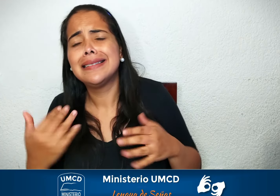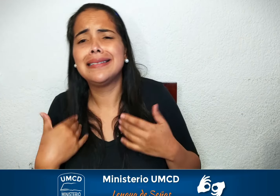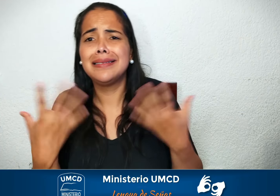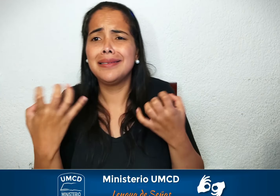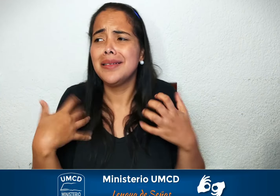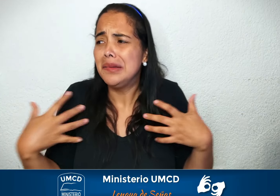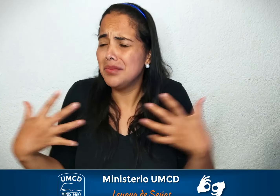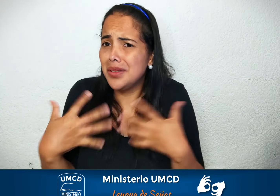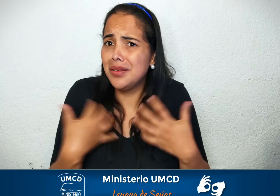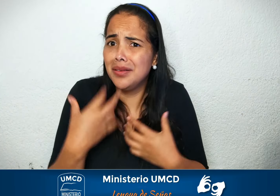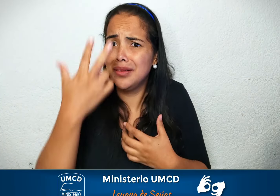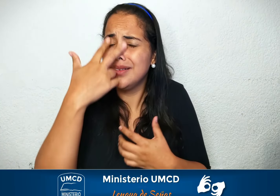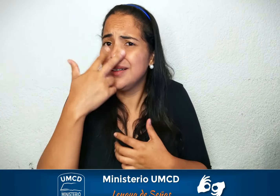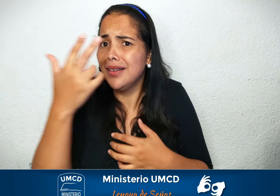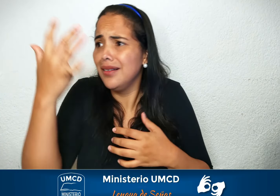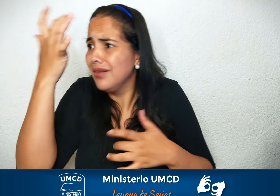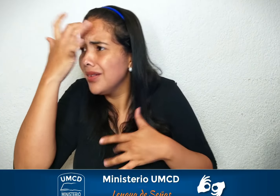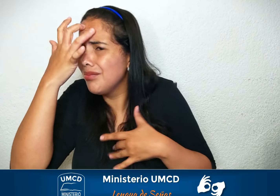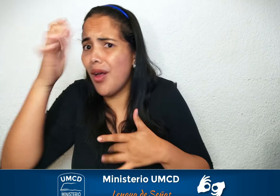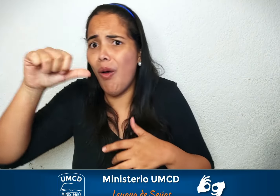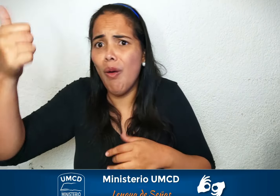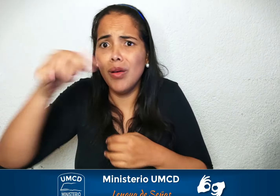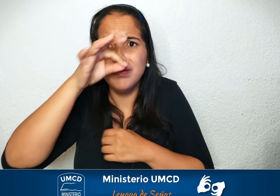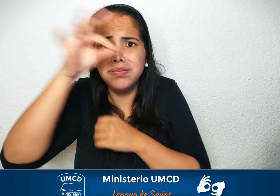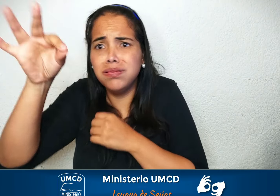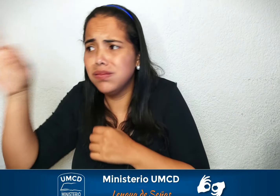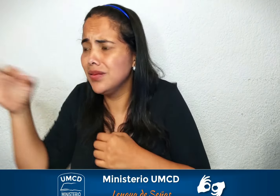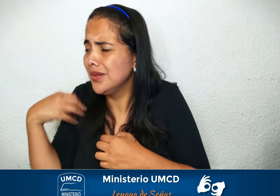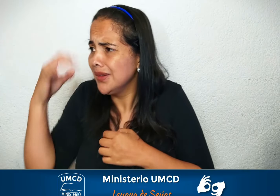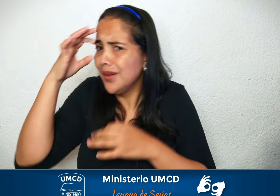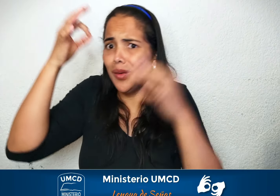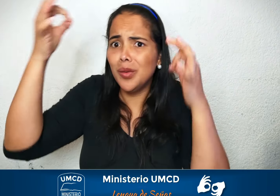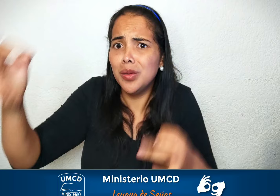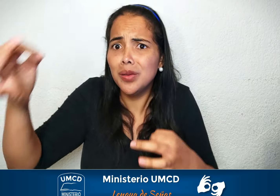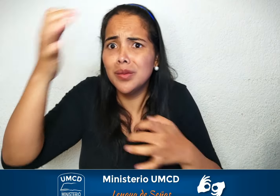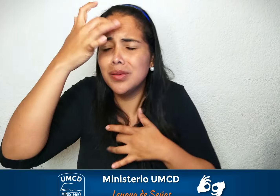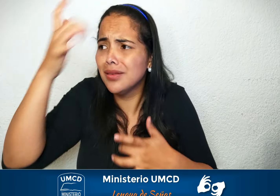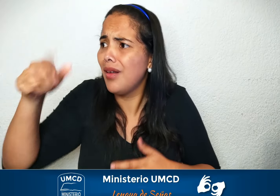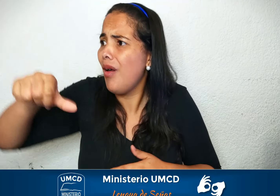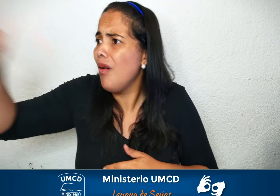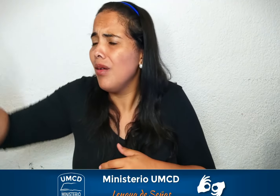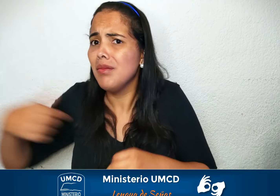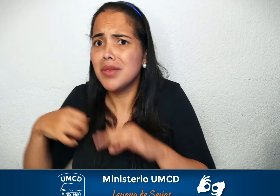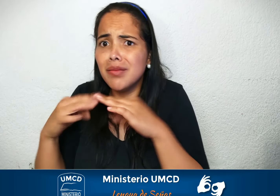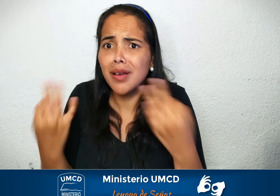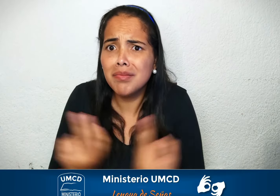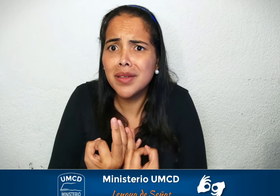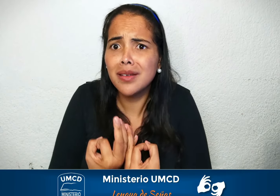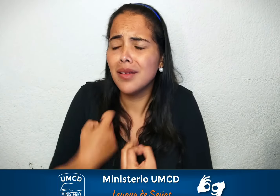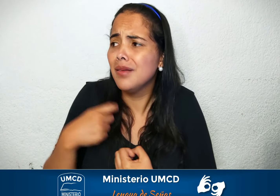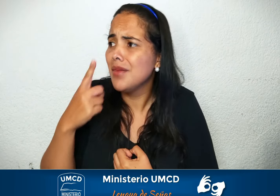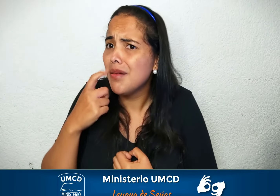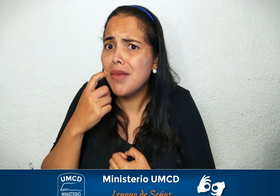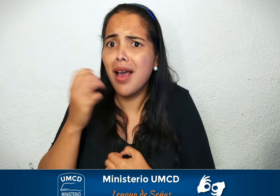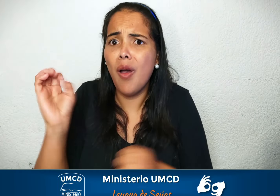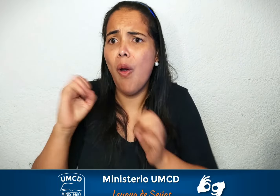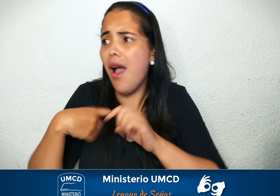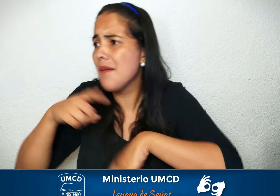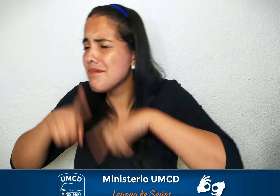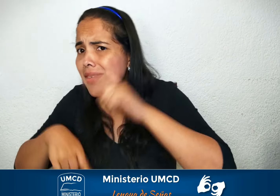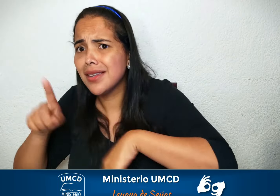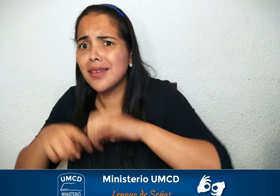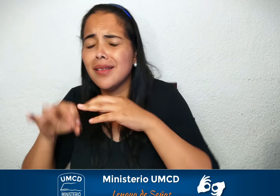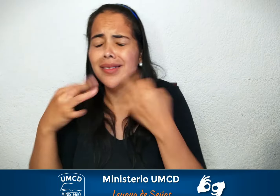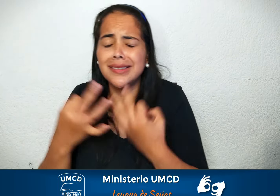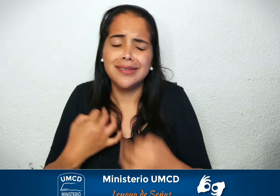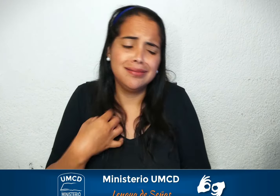lo que le tememos le sucede a otras personas. Le sucede a personas cercanas a nosotros, a amigos